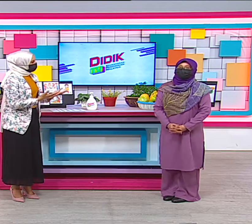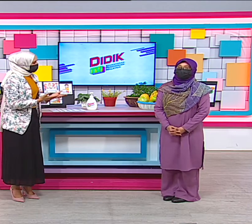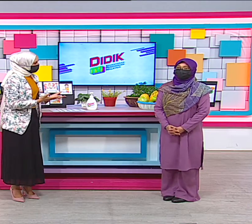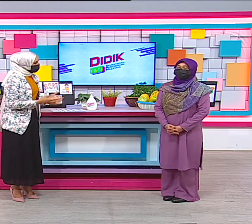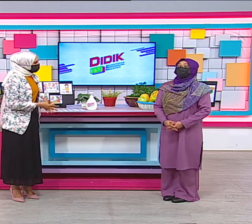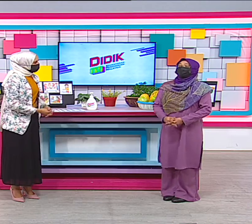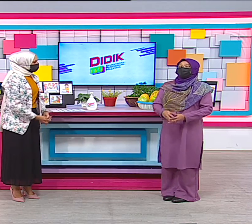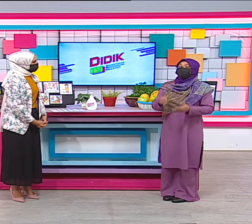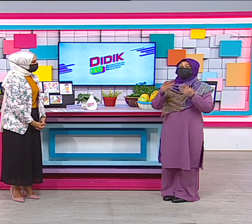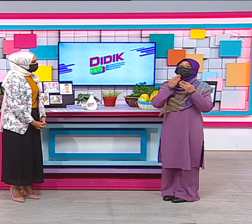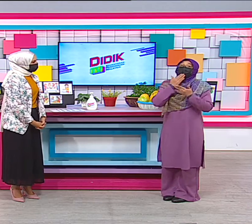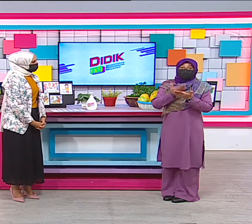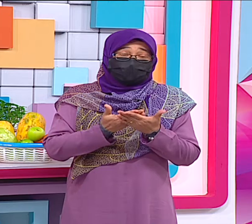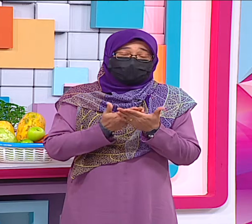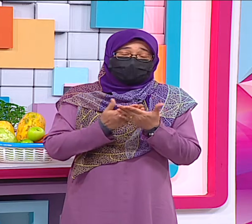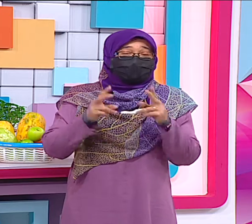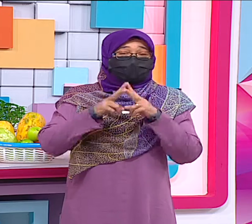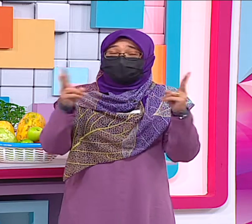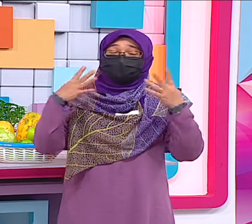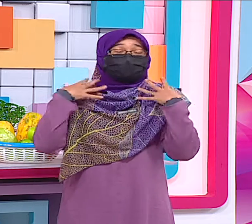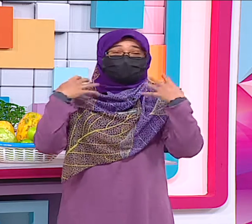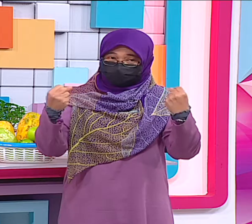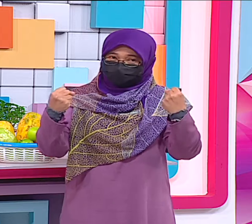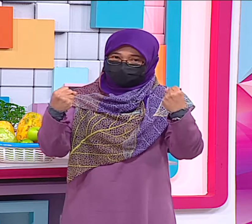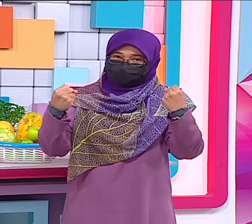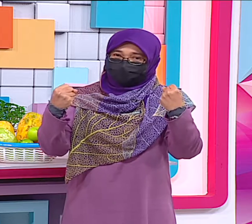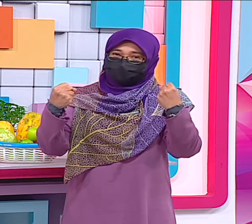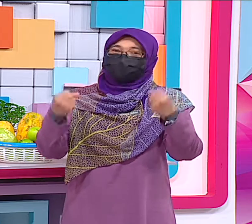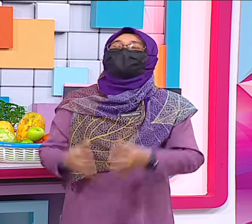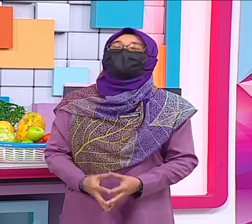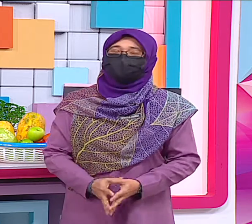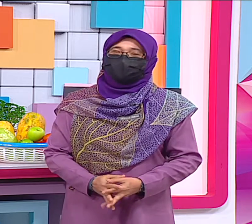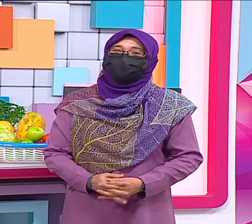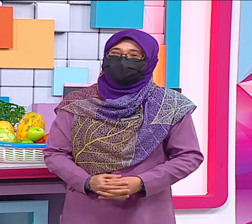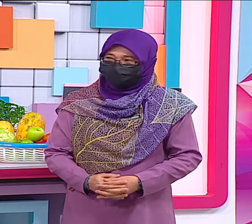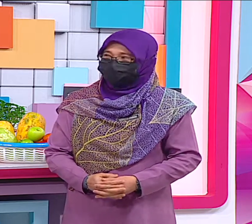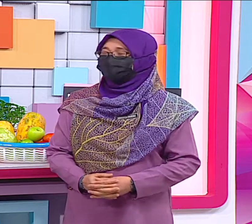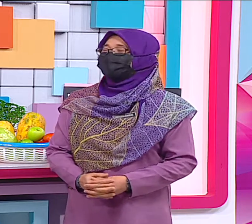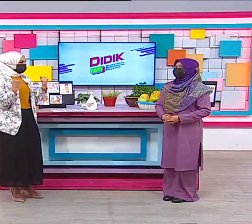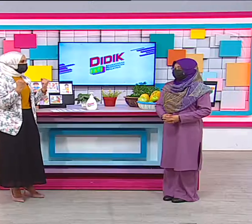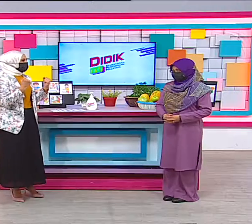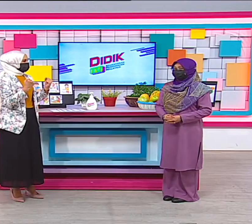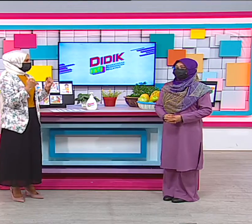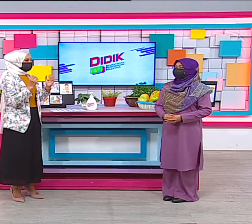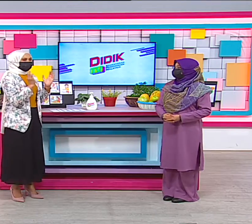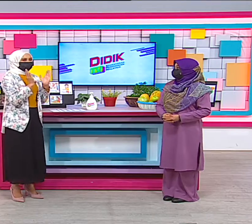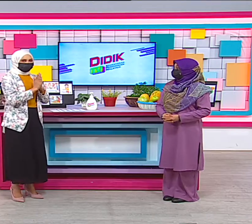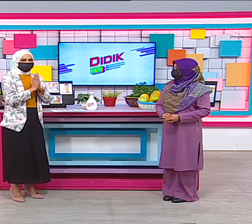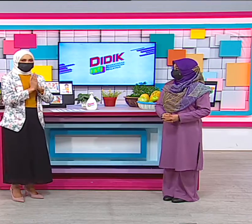kabar baik sangat sehat mata lesehan ini sego dan hari ini kita